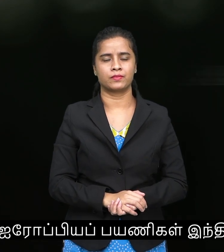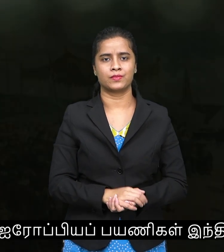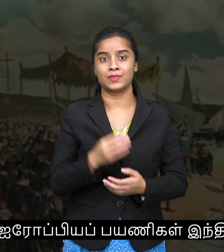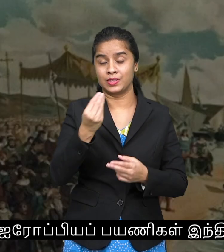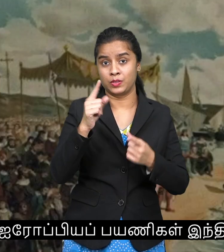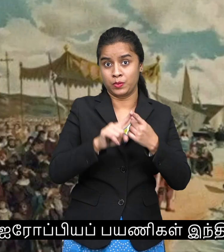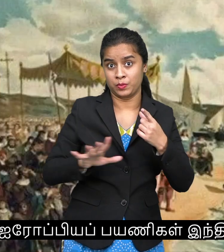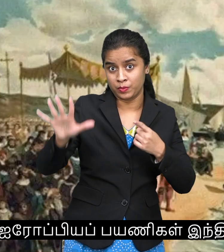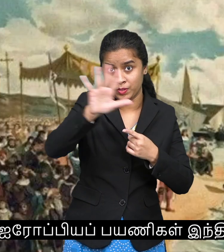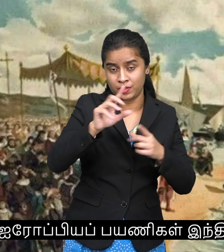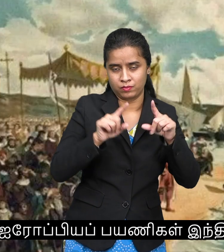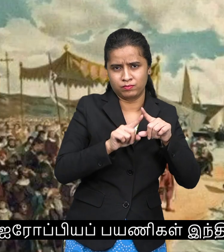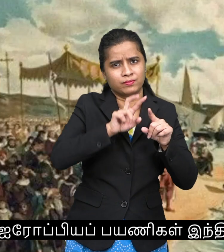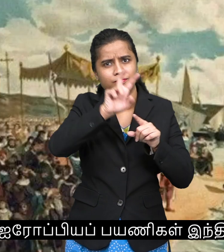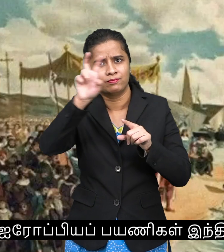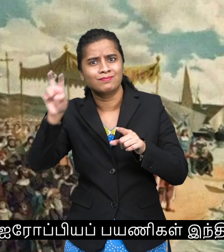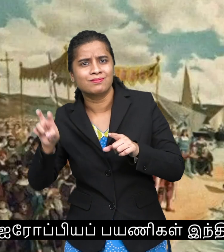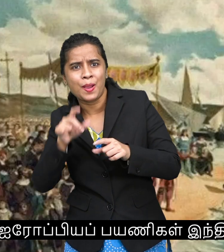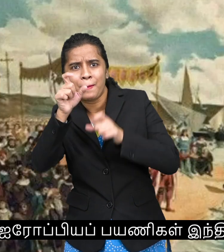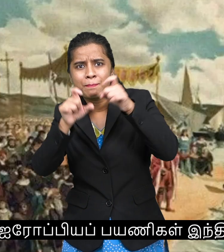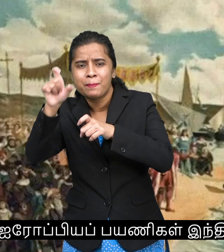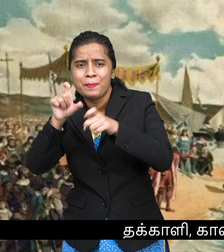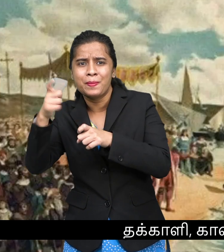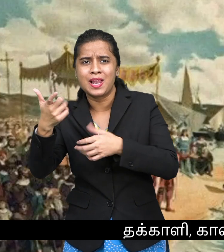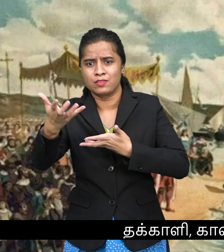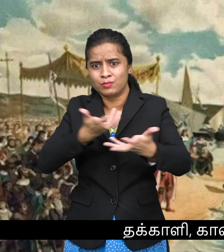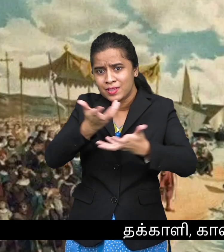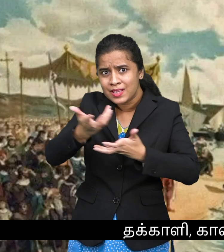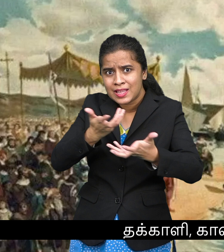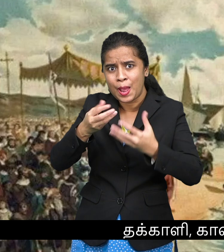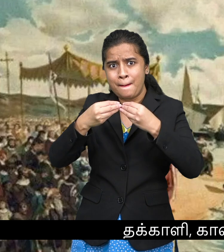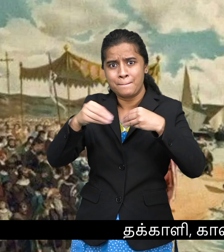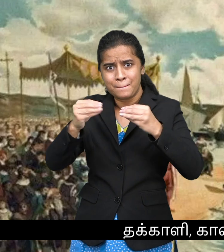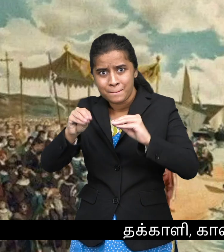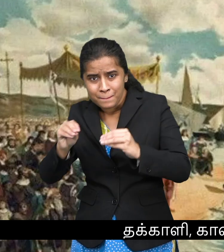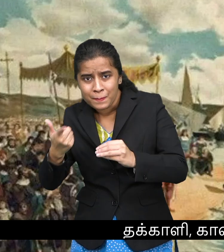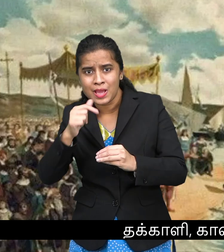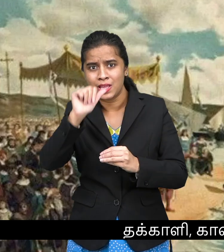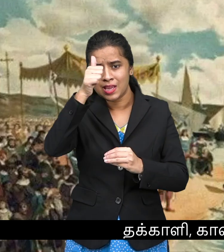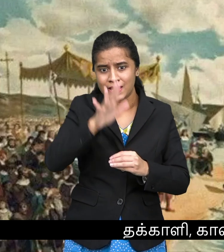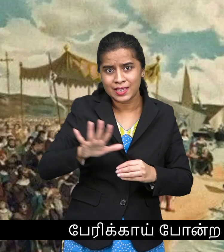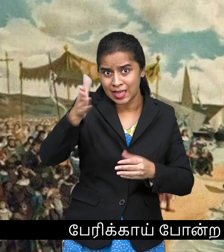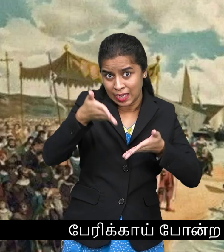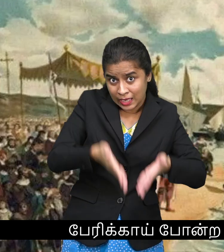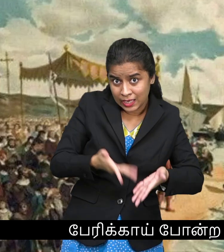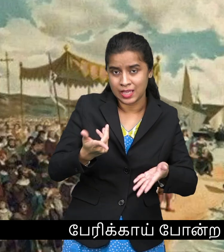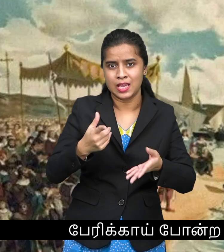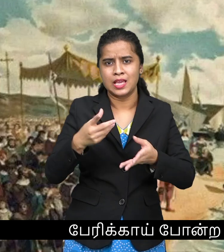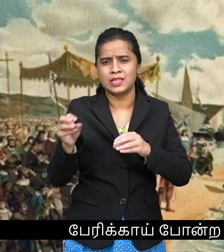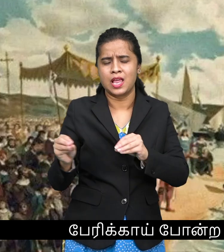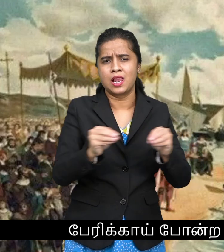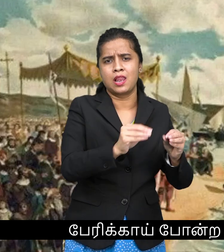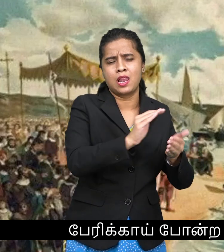ஐரோப்பா பயணிகள் இந்தியாவில் வணிகம் செய்ய வந்தபோது தக்காளி, காலிஃப்ளவர், கொய்யா, பேரிக்காய்